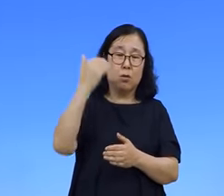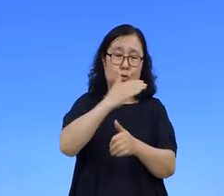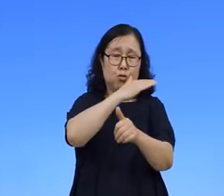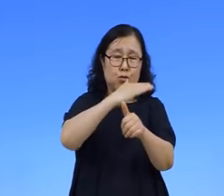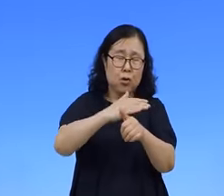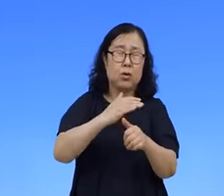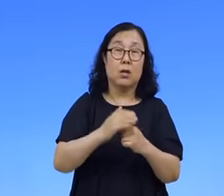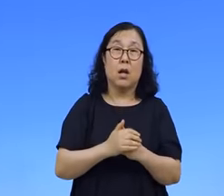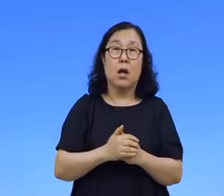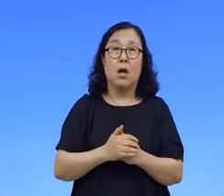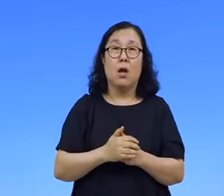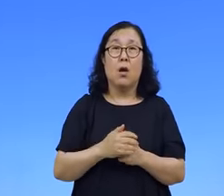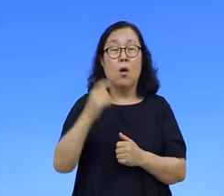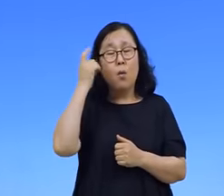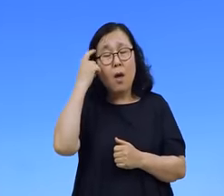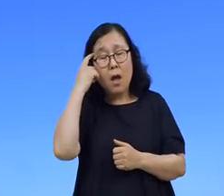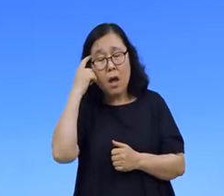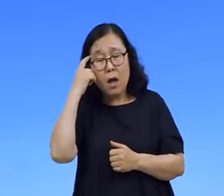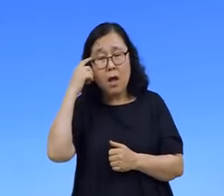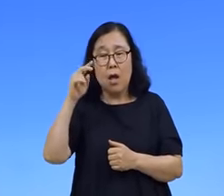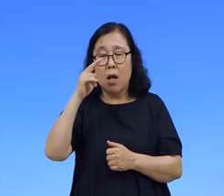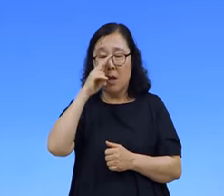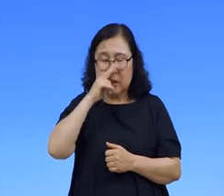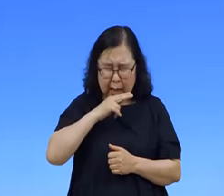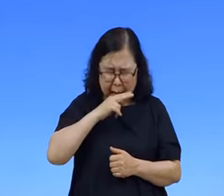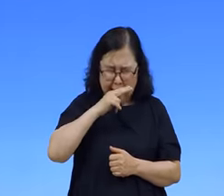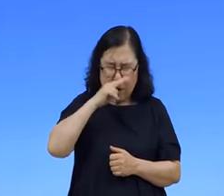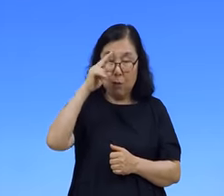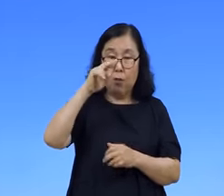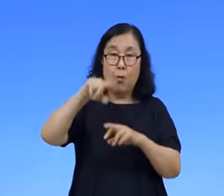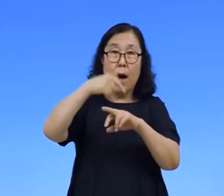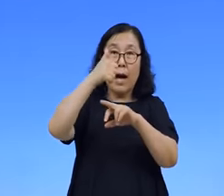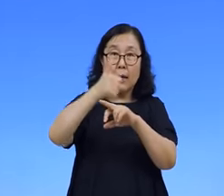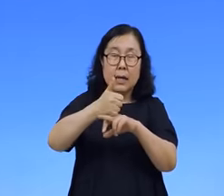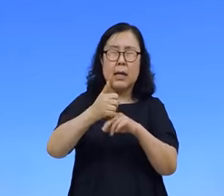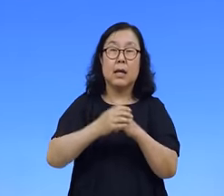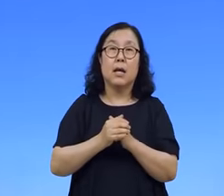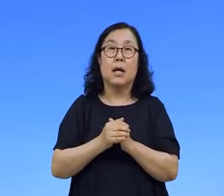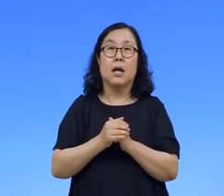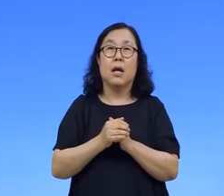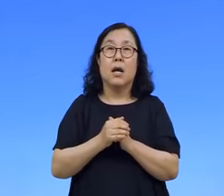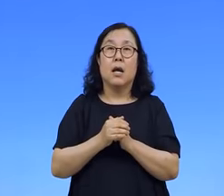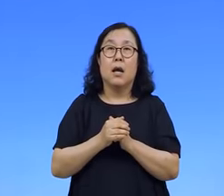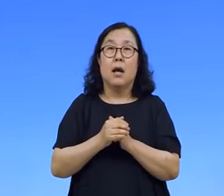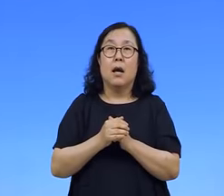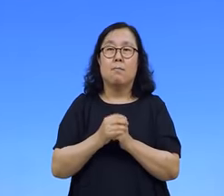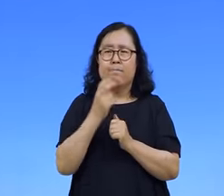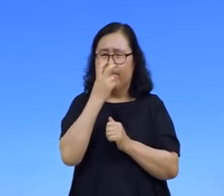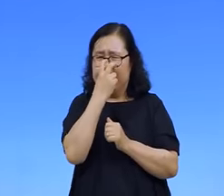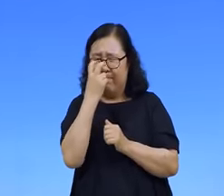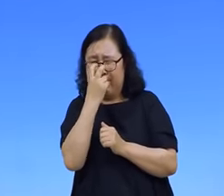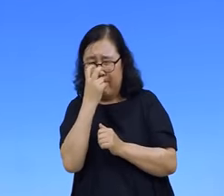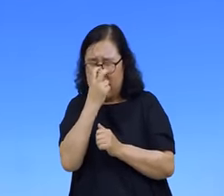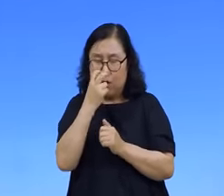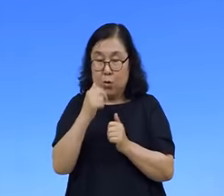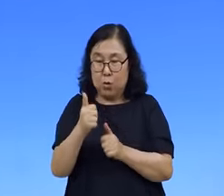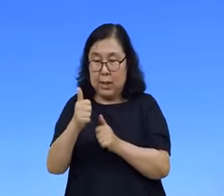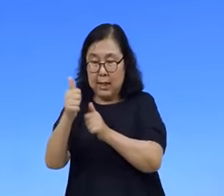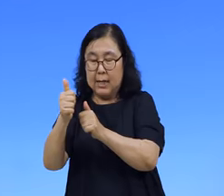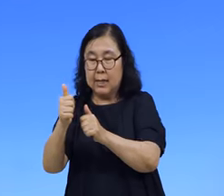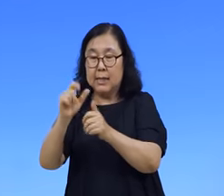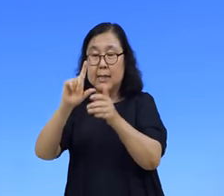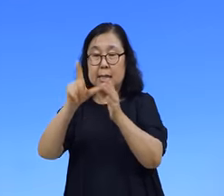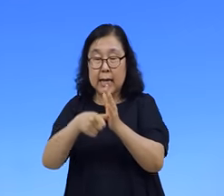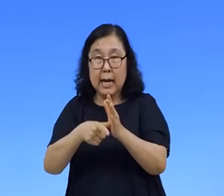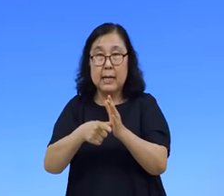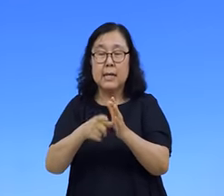죄밖에 없는데 어떻게 이렇게, 여러분 그 사울 왕이요 다윗을 죽이겠다고 집요하게 쫓아다녔던 세월이 몇 년이나